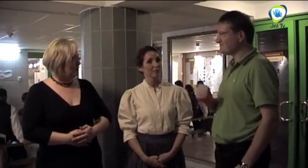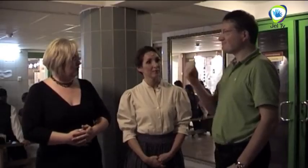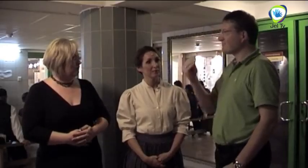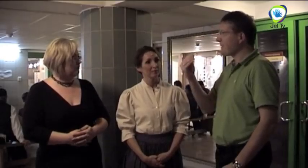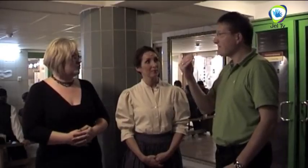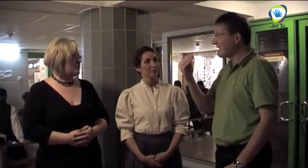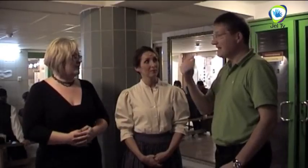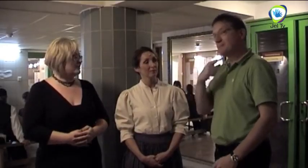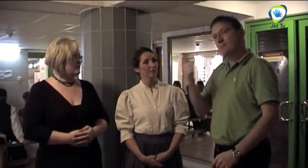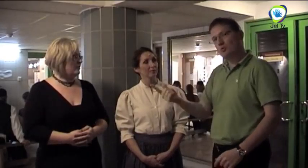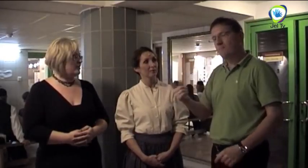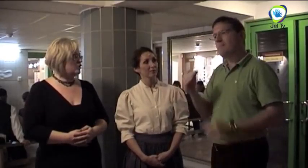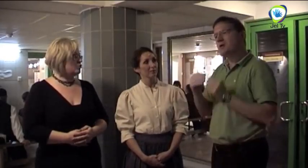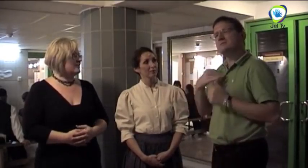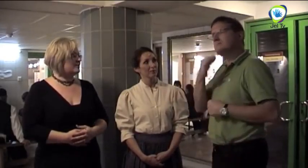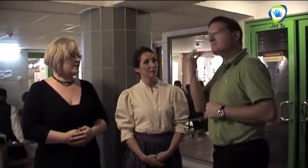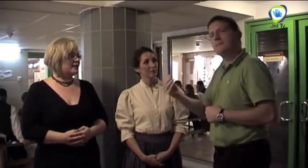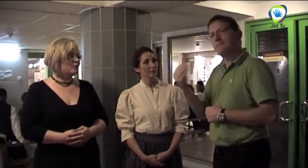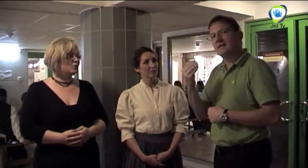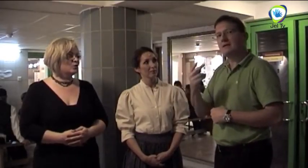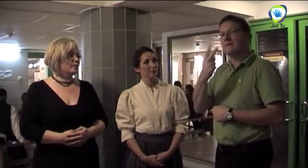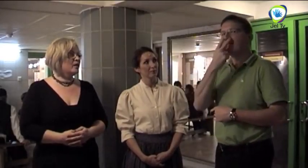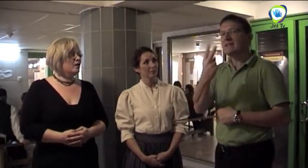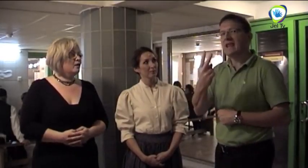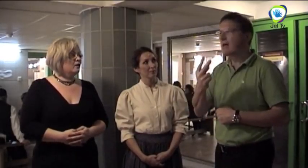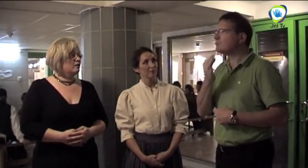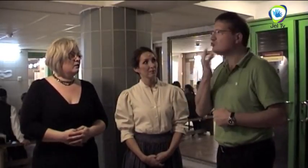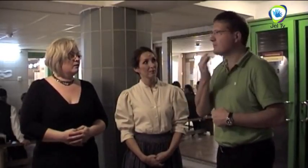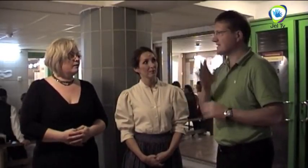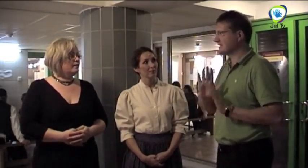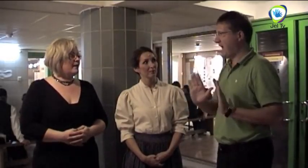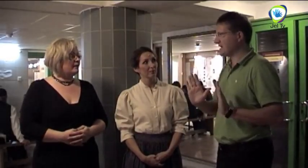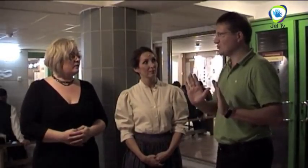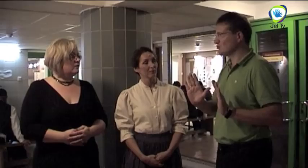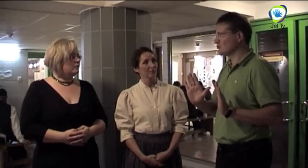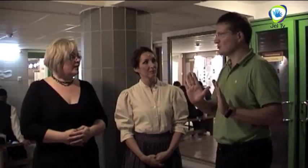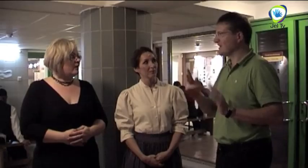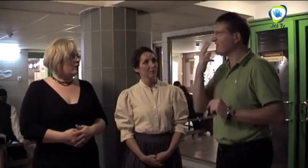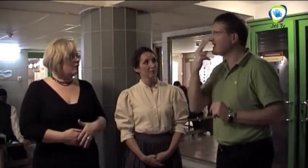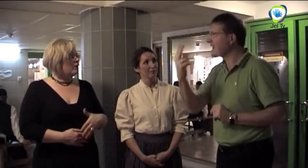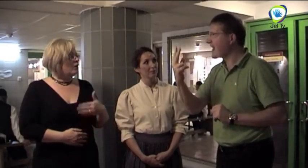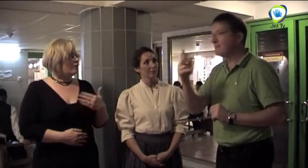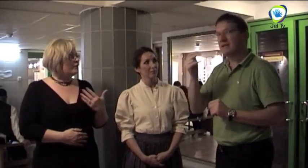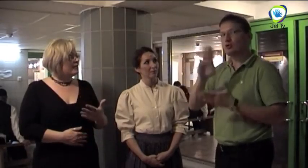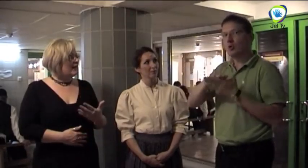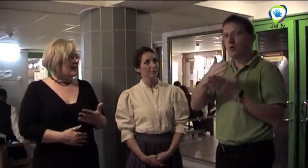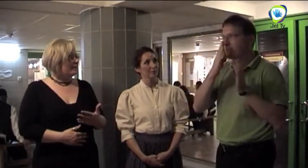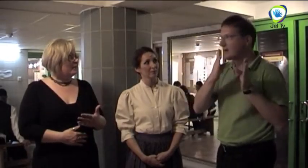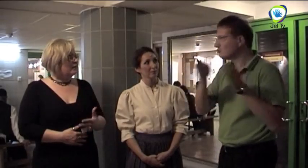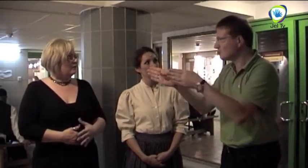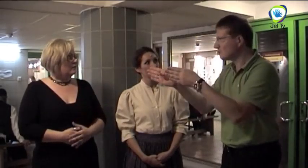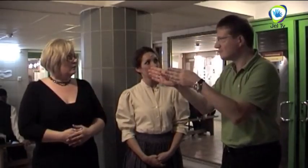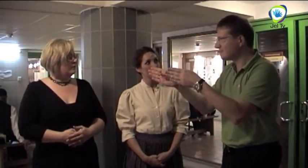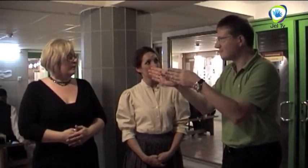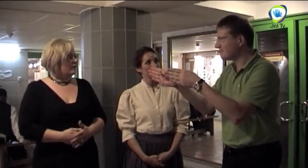tolmáccsal kísérik az előadást, és hogy ezt miért mondom? Mert ugye a